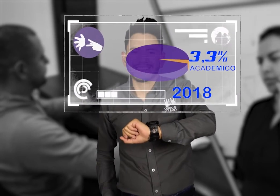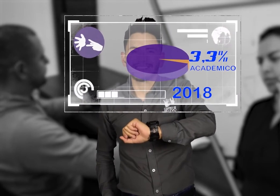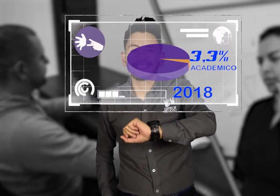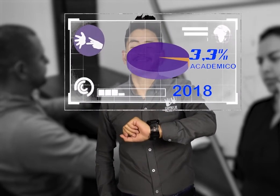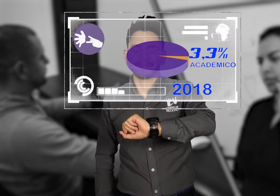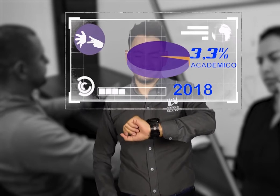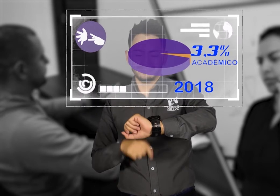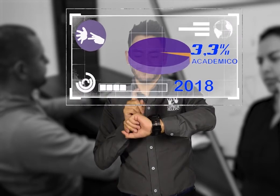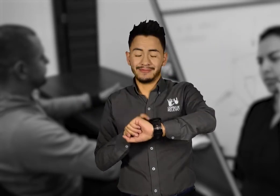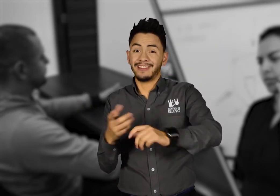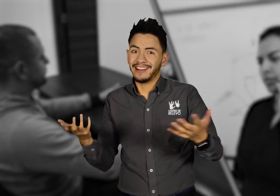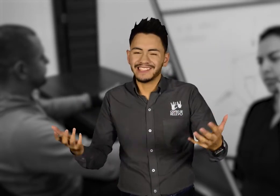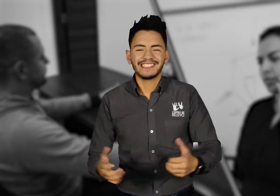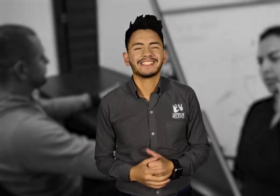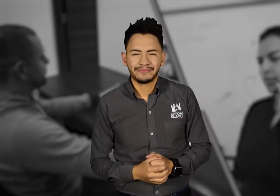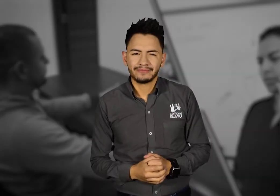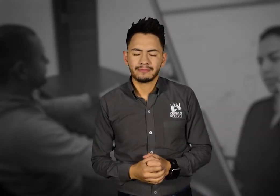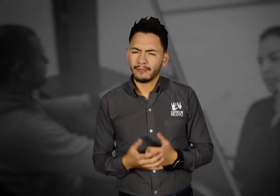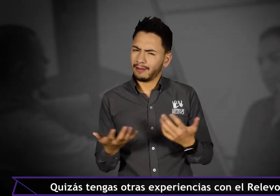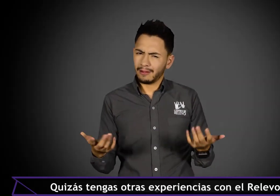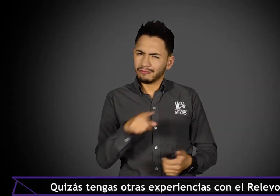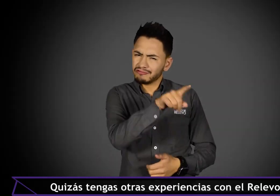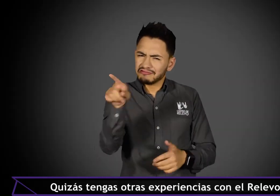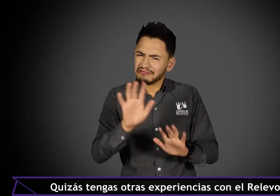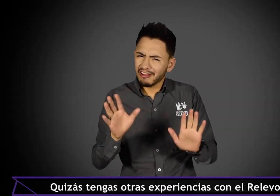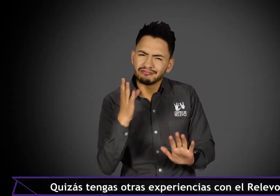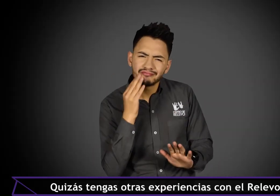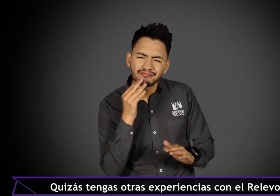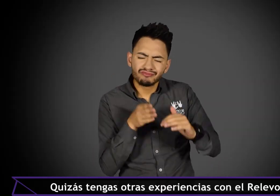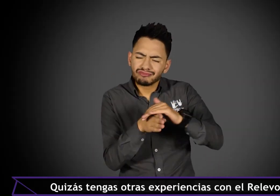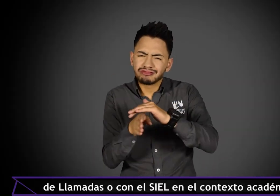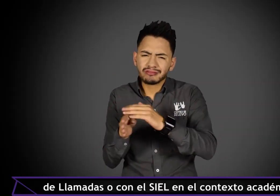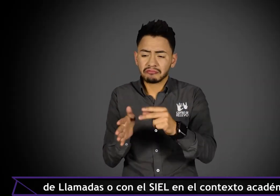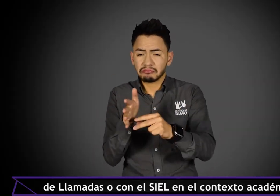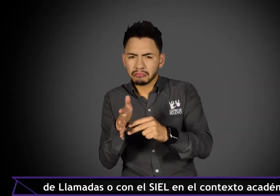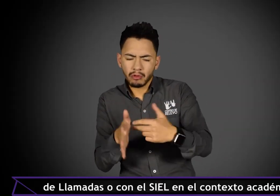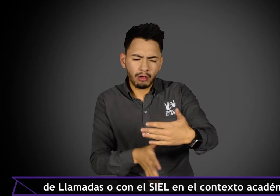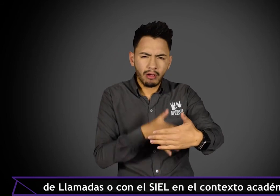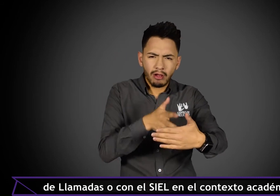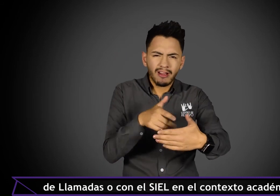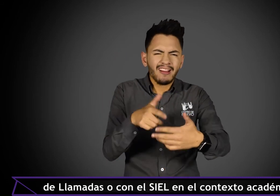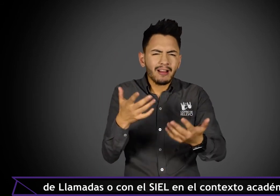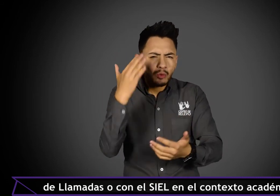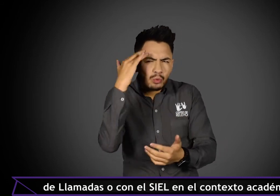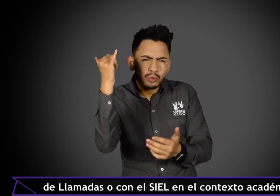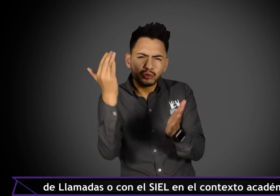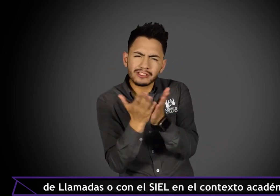% corresponde al contexto académico. Quizás tengas otras experiencias con el relevo de llamadas o con el Ciel, en el contexto